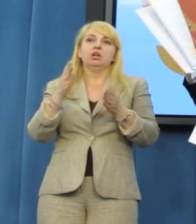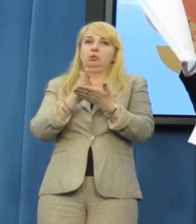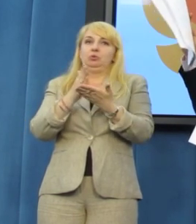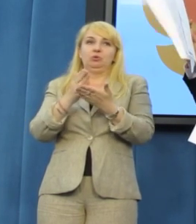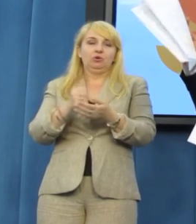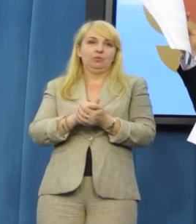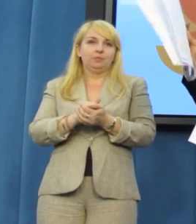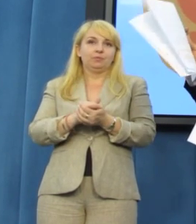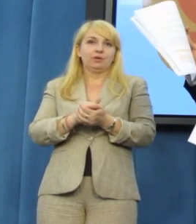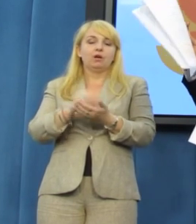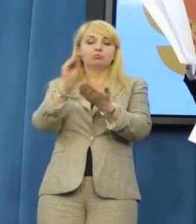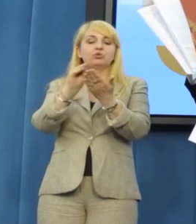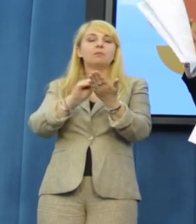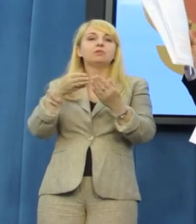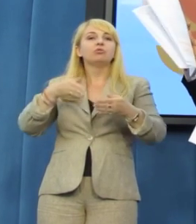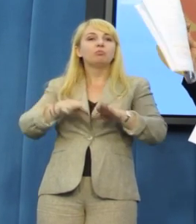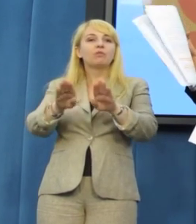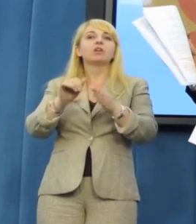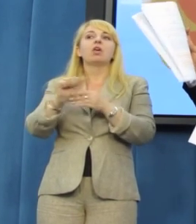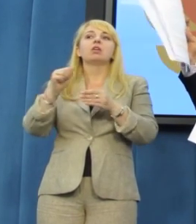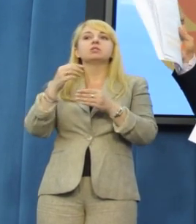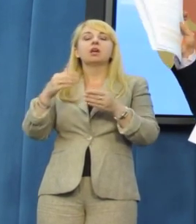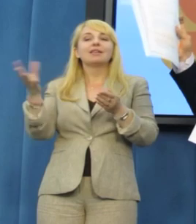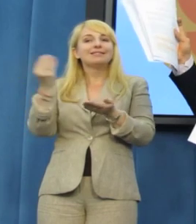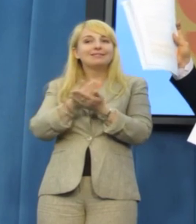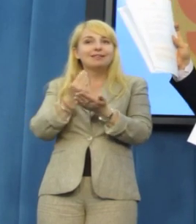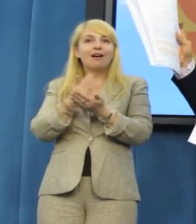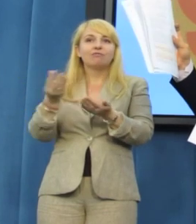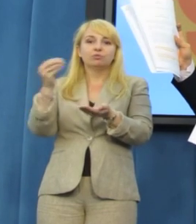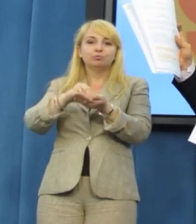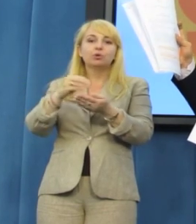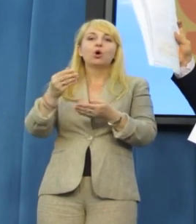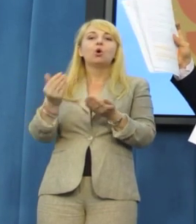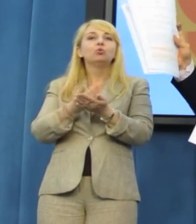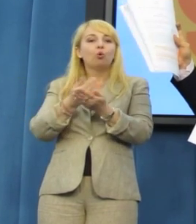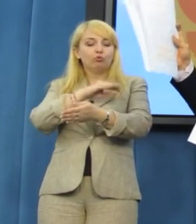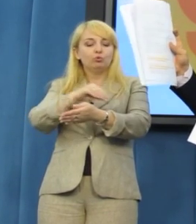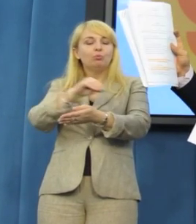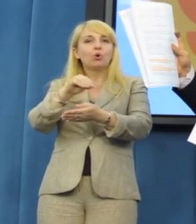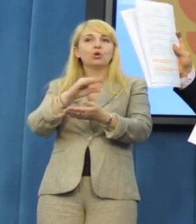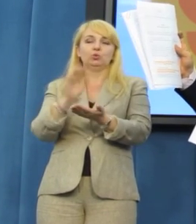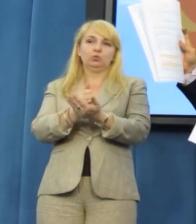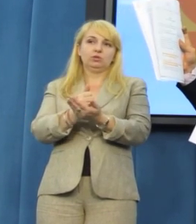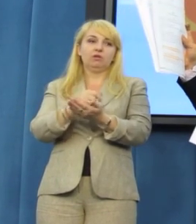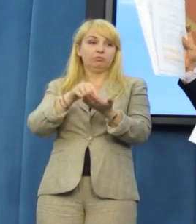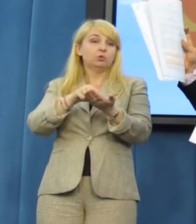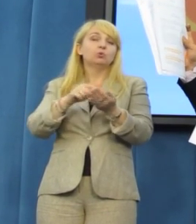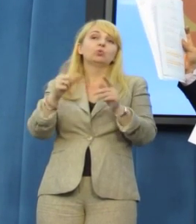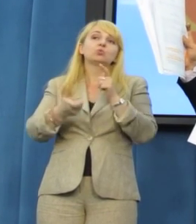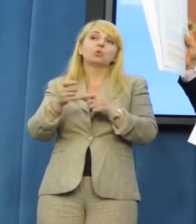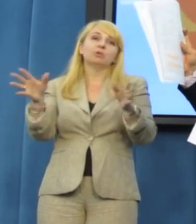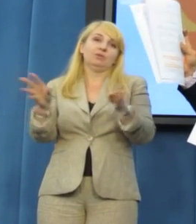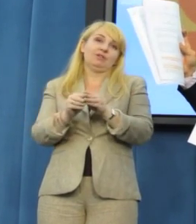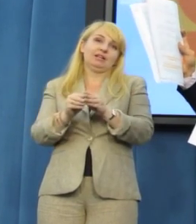wprowadzające zawsze są umieszczane w osobnym projekcie ustawy, tak jak to ma miejsce w naszych projektach. Tutaj umieszczone je razem. Ale słowo